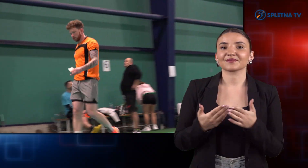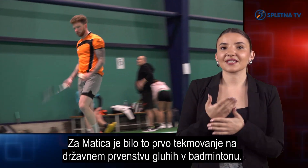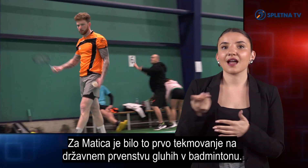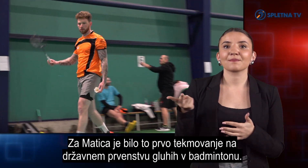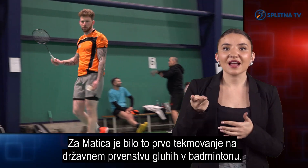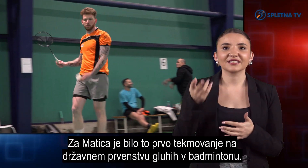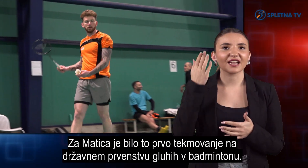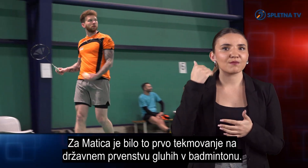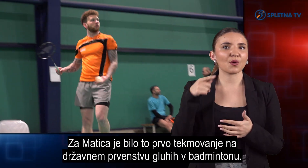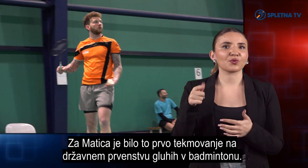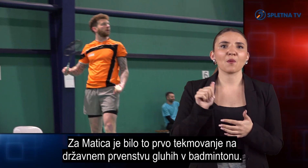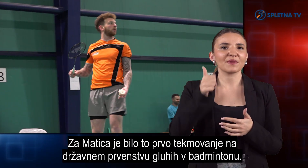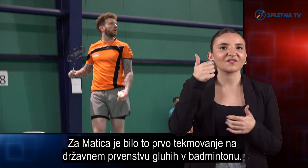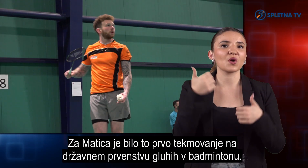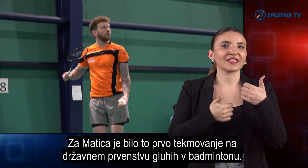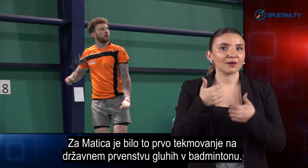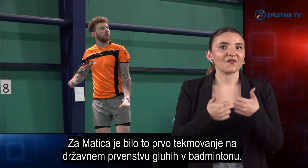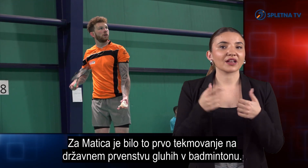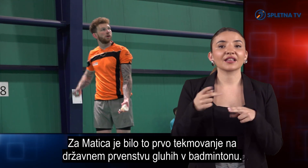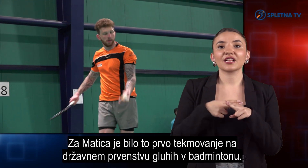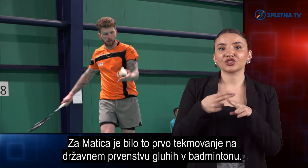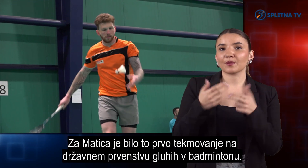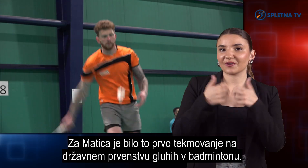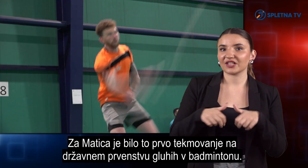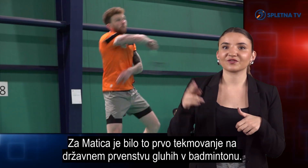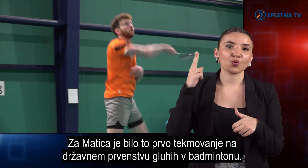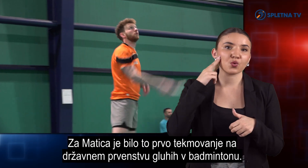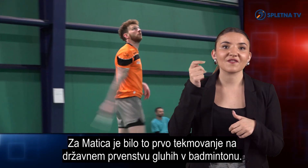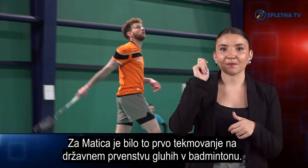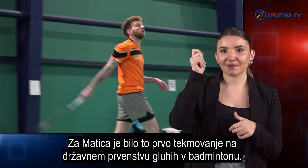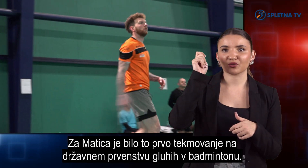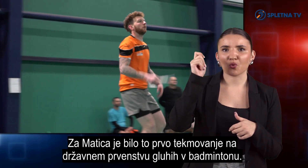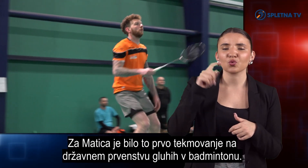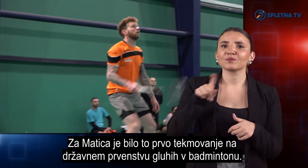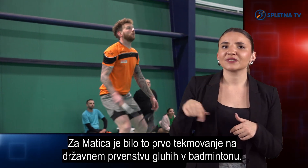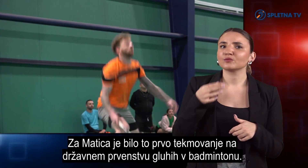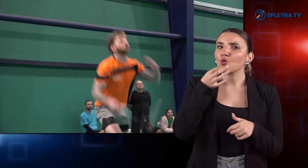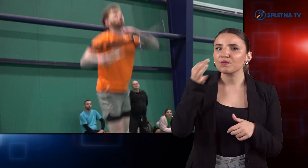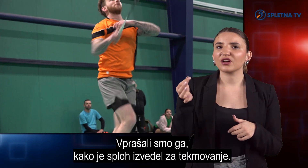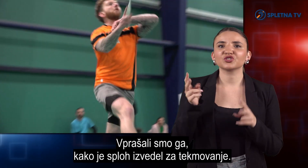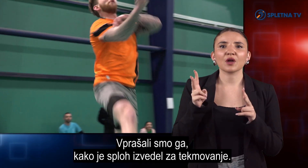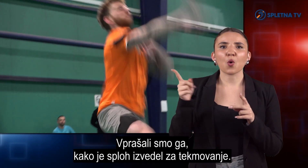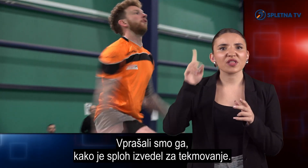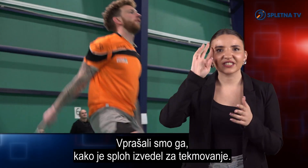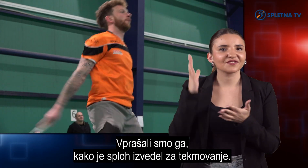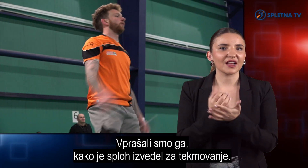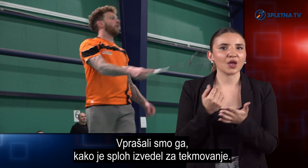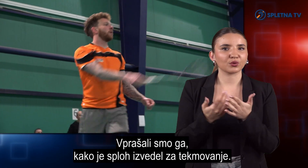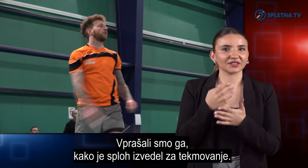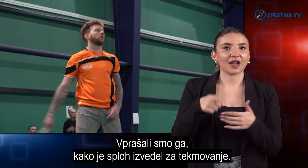Za Matica je bilo to prvo tekmovanje na državnem prvenstvu gluhih v badmintonu. Vprašali smo ga, kako je sploh